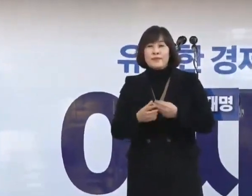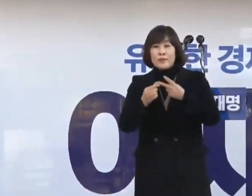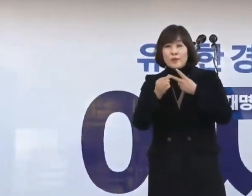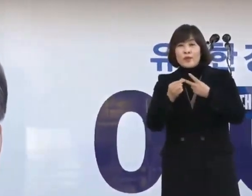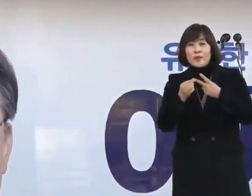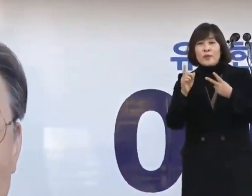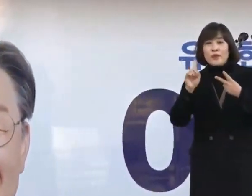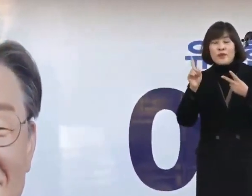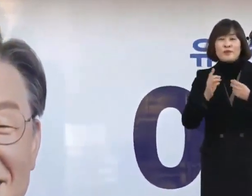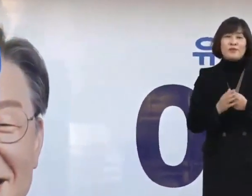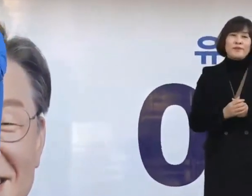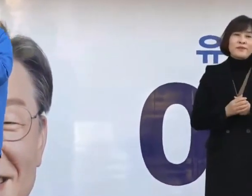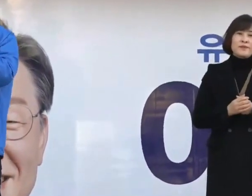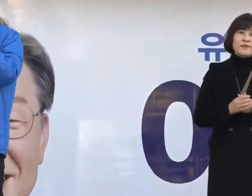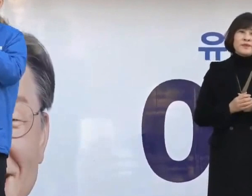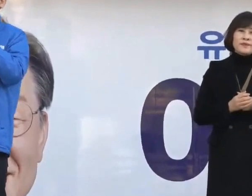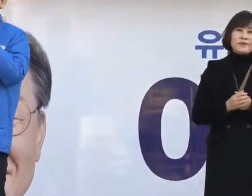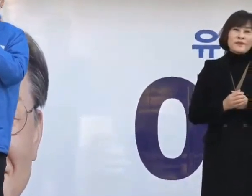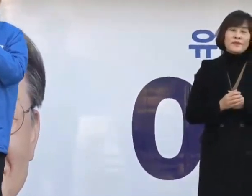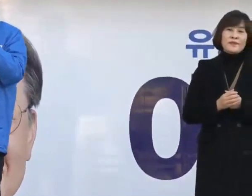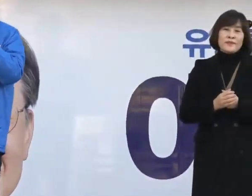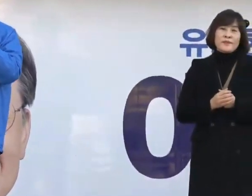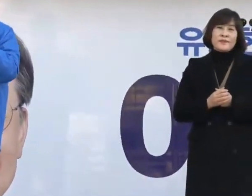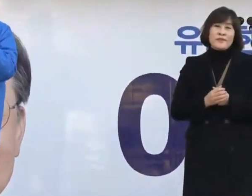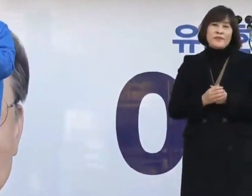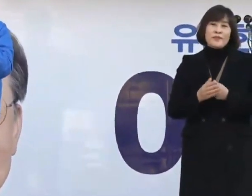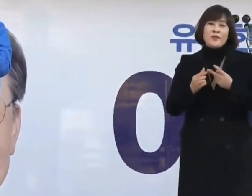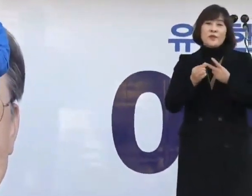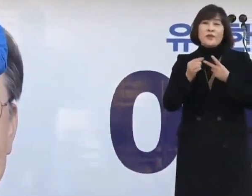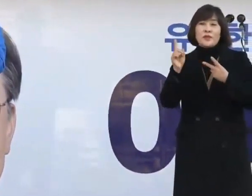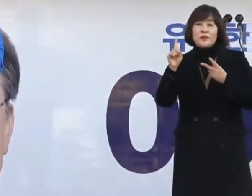또 하나의 가능성은 있죠.